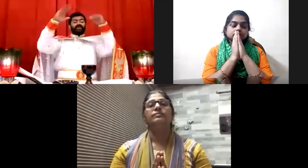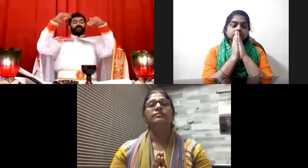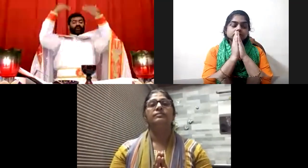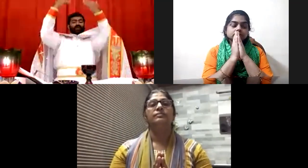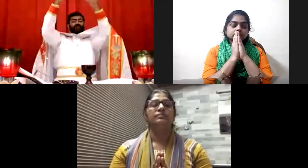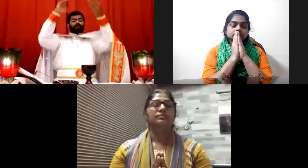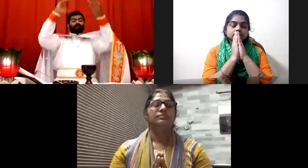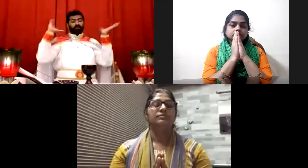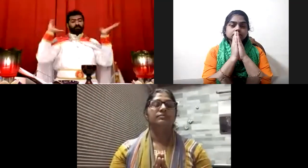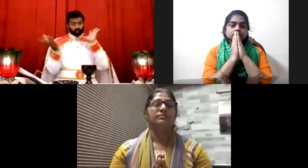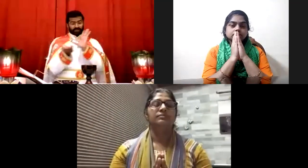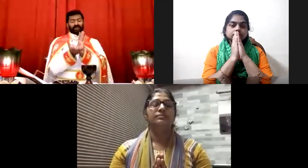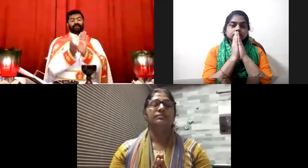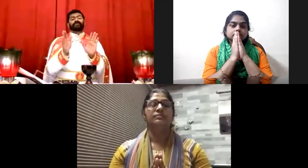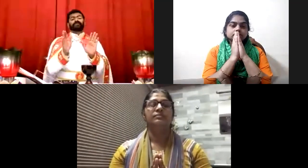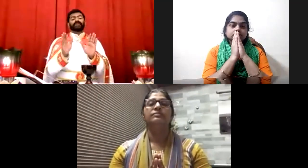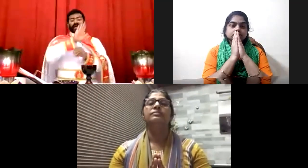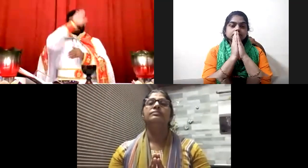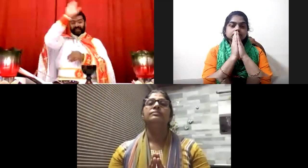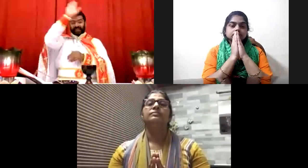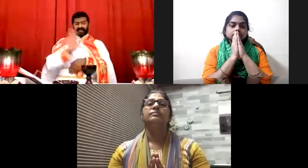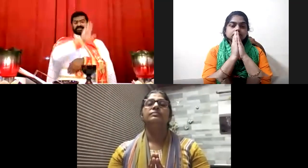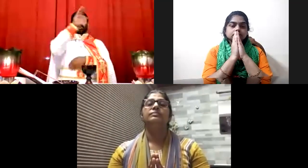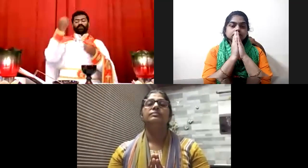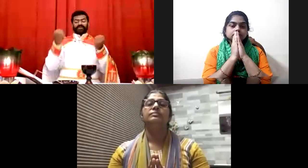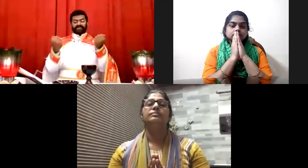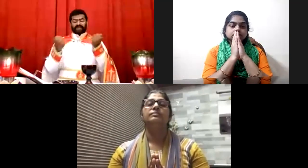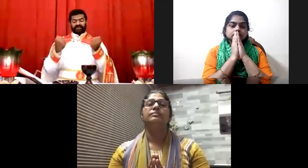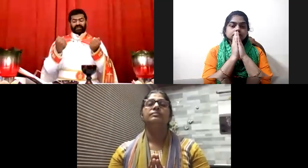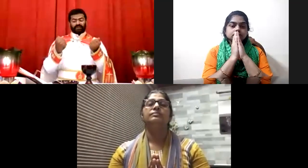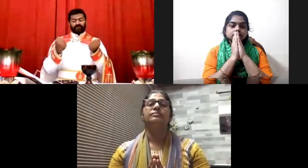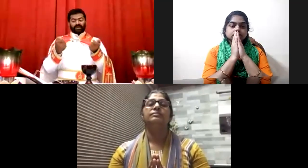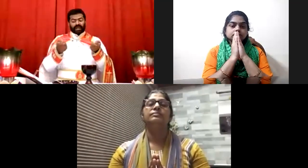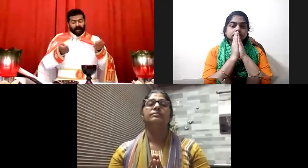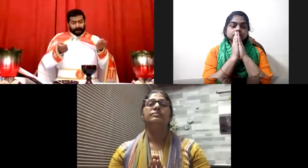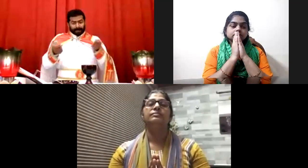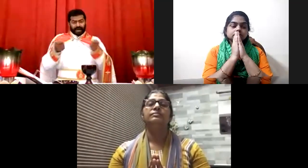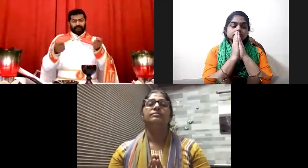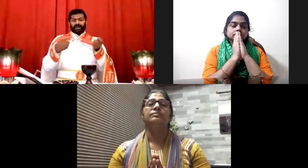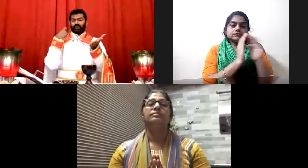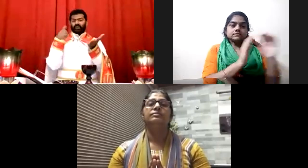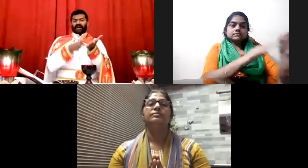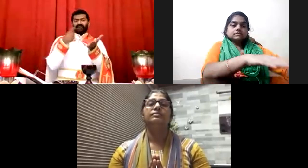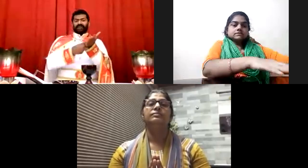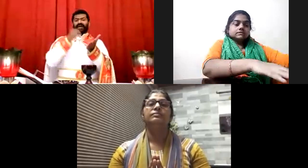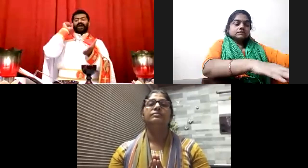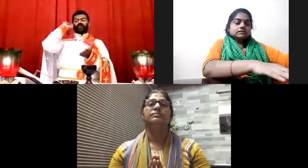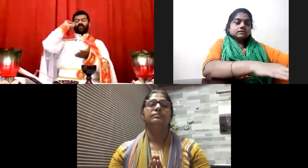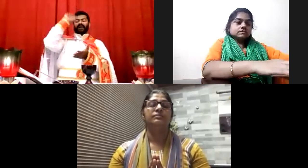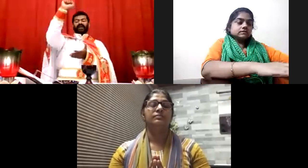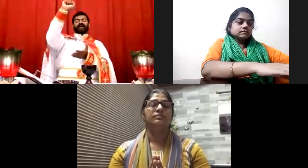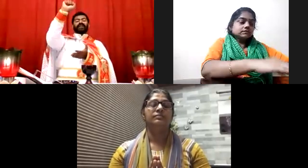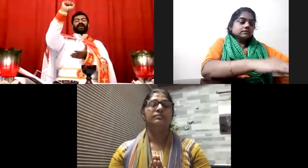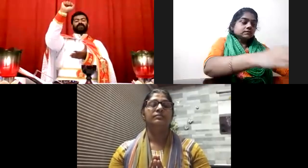എന്തുകൊണ്ടെന്നാൽ സ്വർഗത്തിലും ഭൂമിയിലും രാജ്യവും ശക്തിയും പ്രാബല്യവും